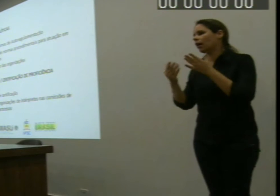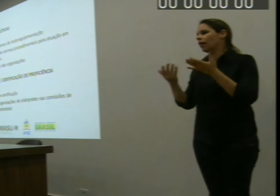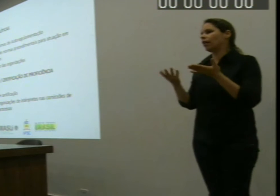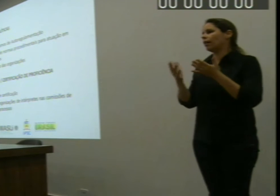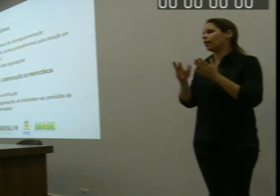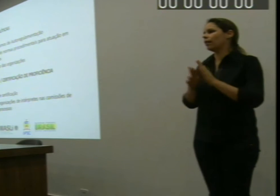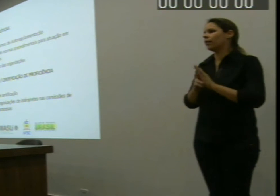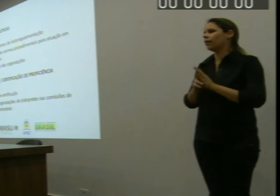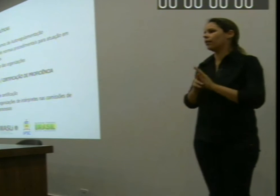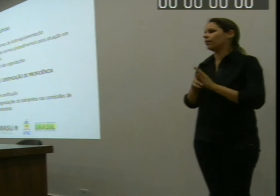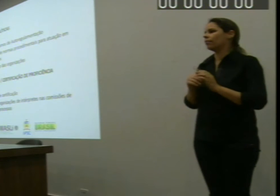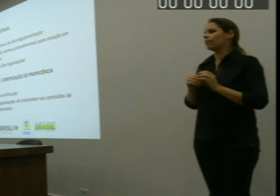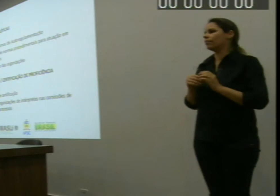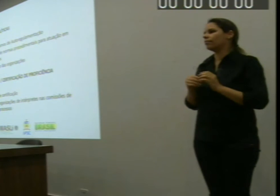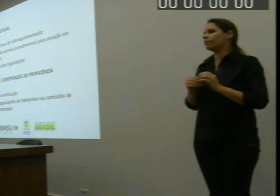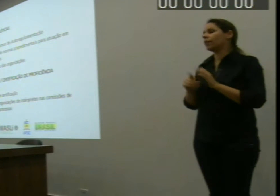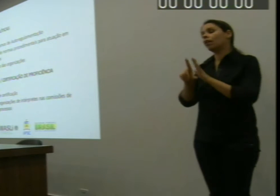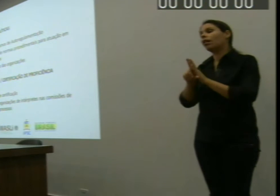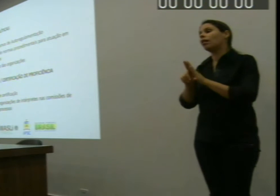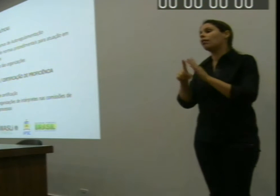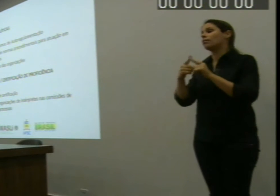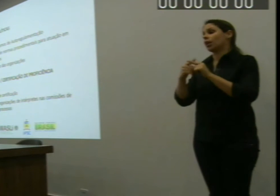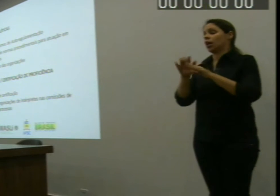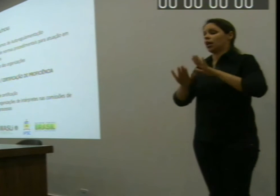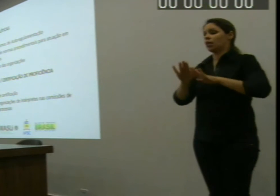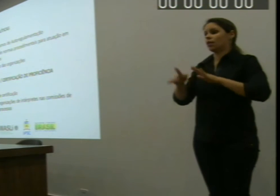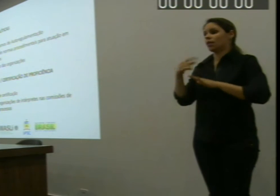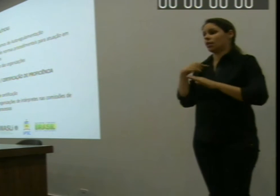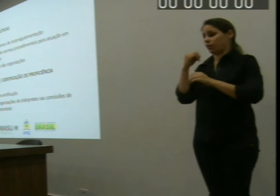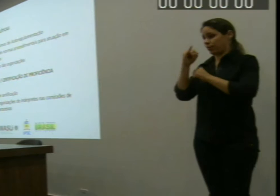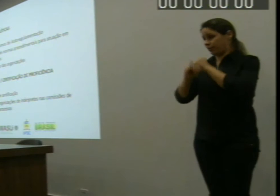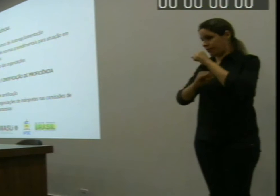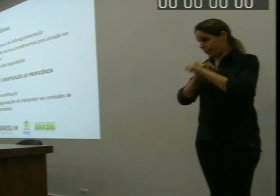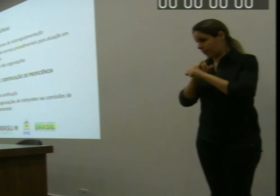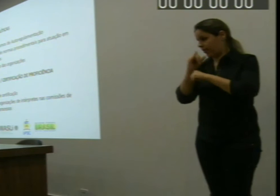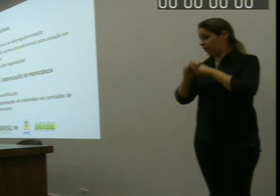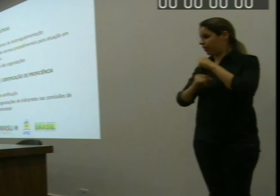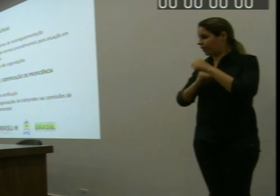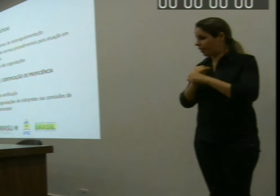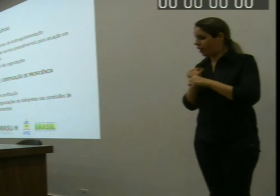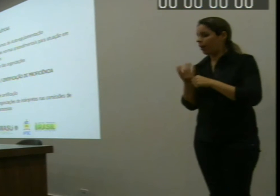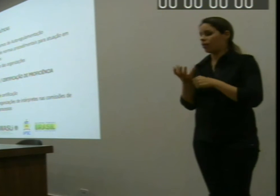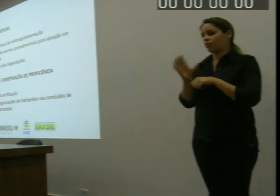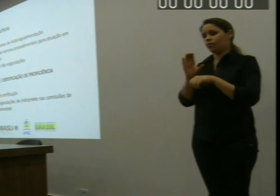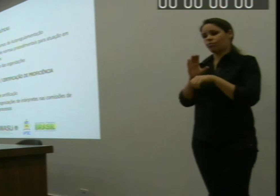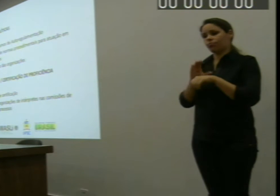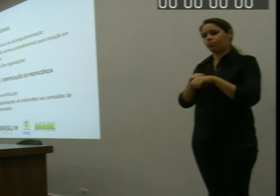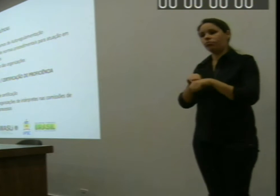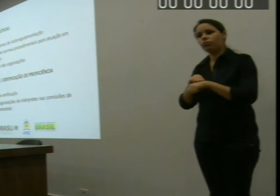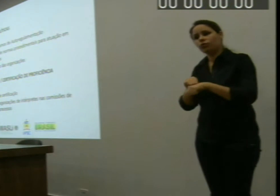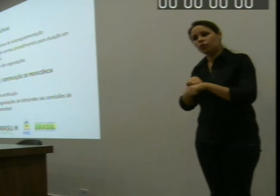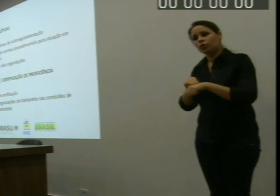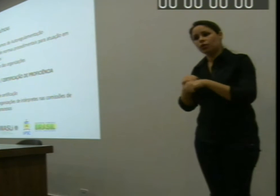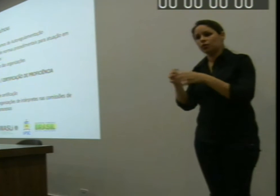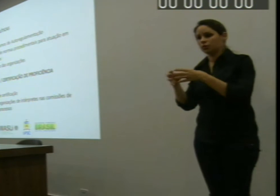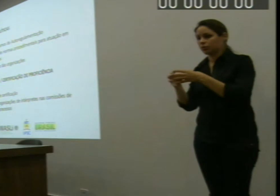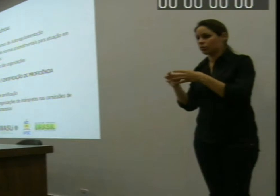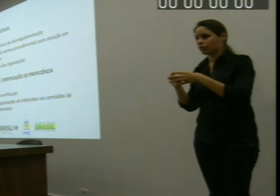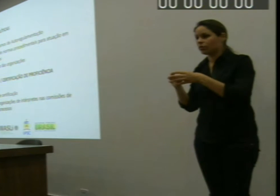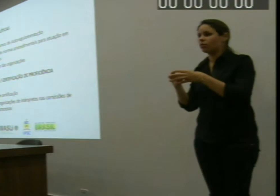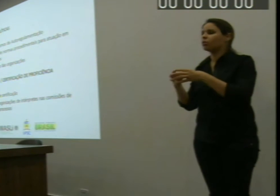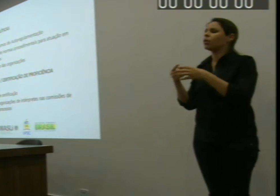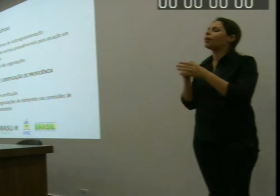é muito comum às vezes eu tô na internet tô conversando com alguns grupos ou até em eventos e pergunta ah por que que a gente não tem o